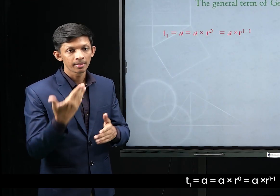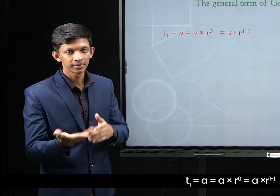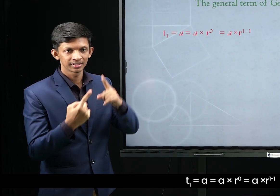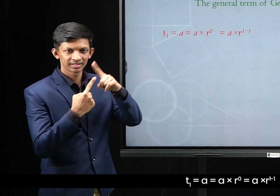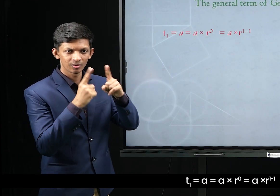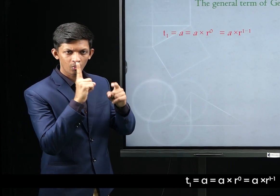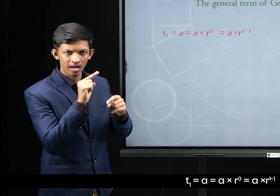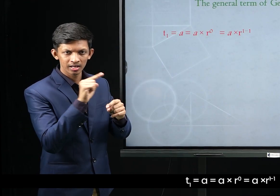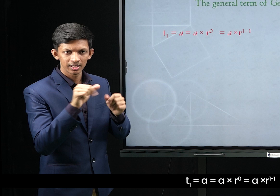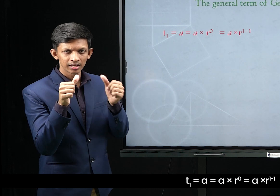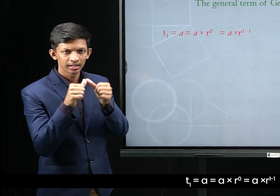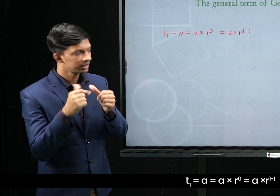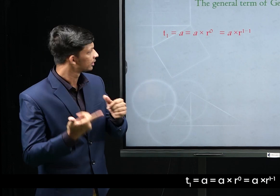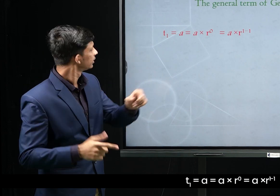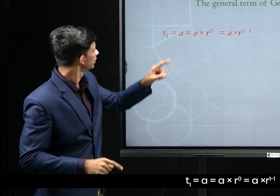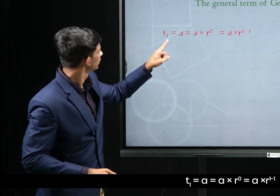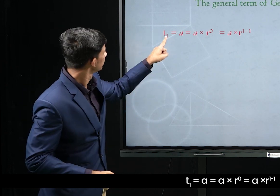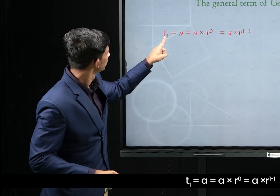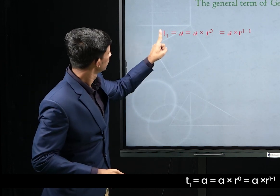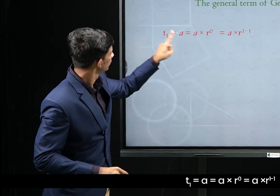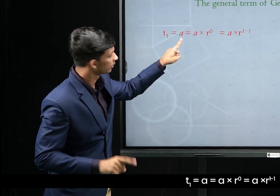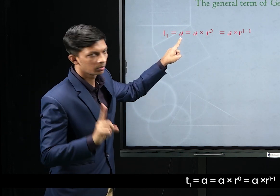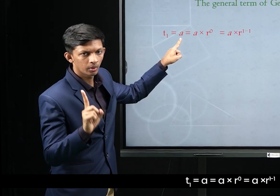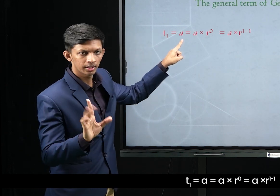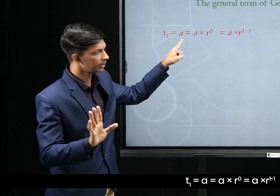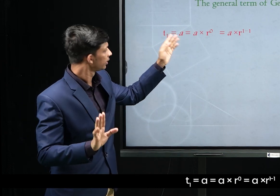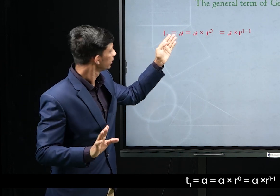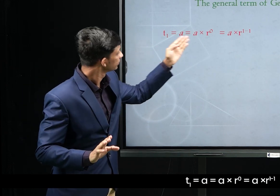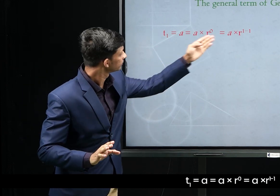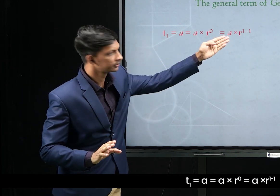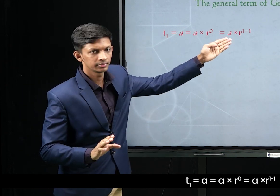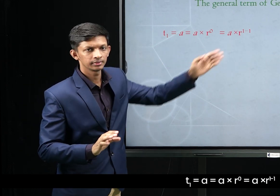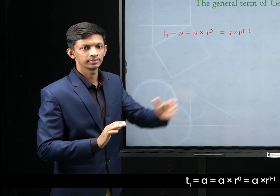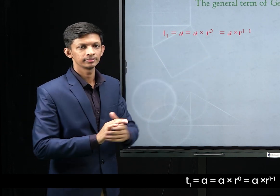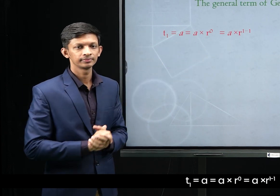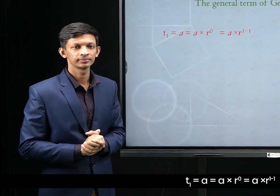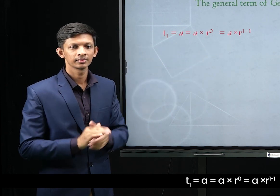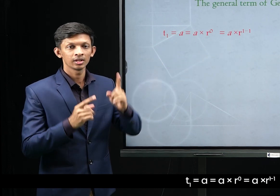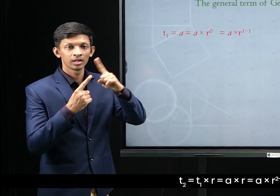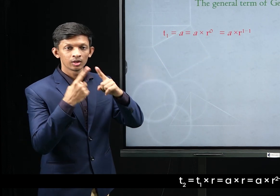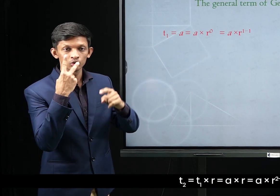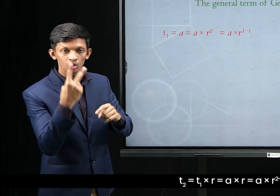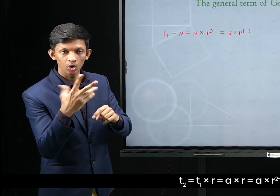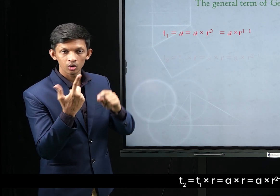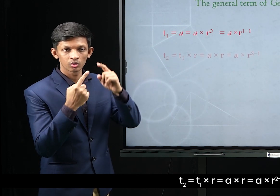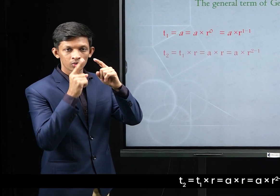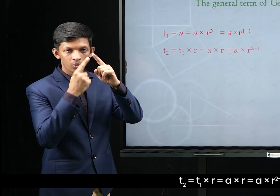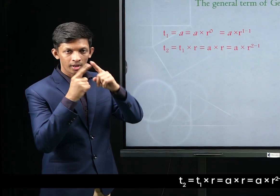T1 equals a times R0 equals a times R1 1. T2 equals